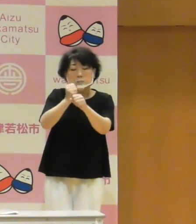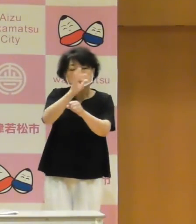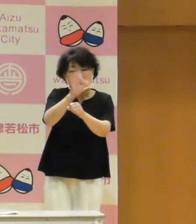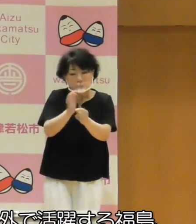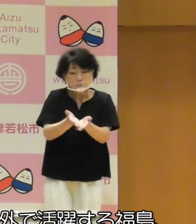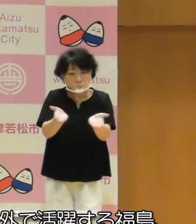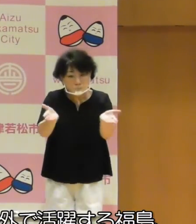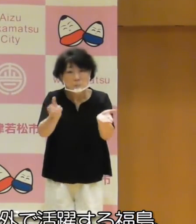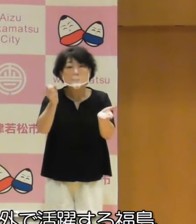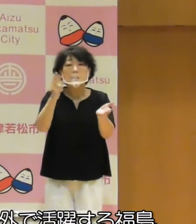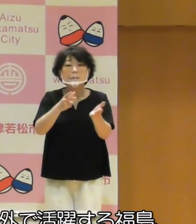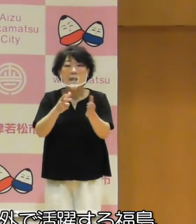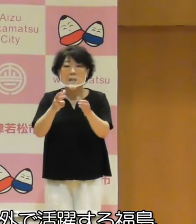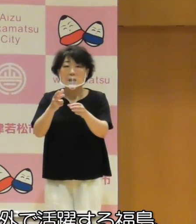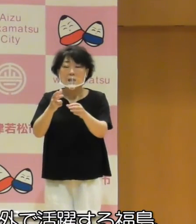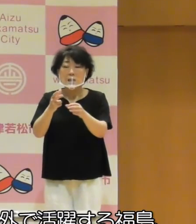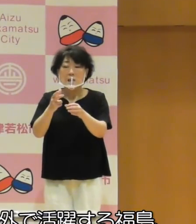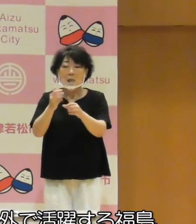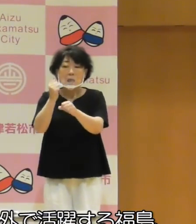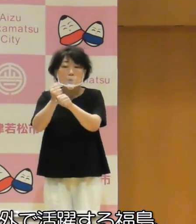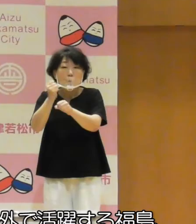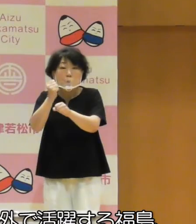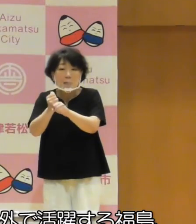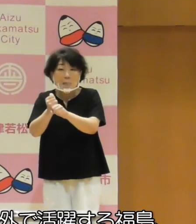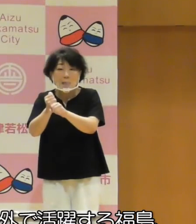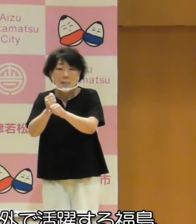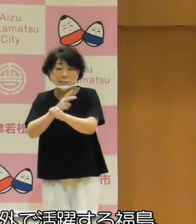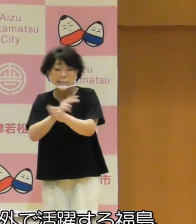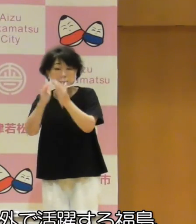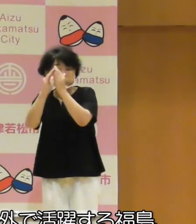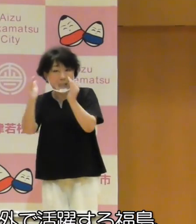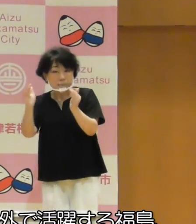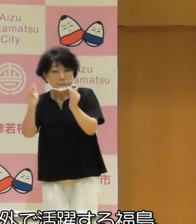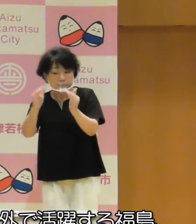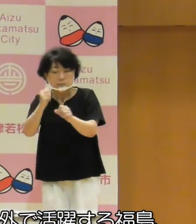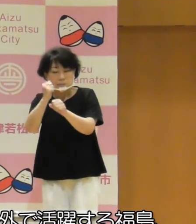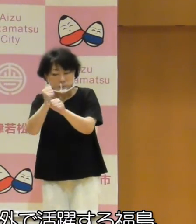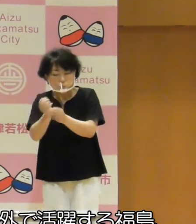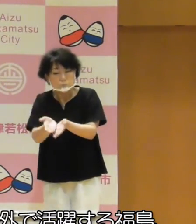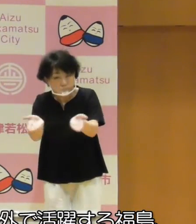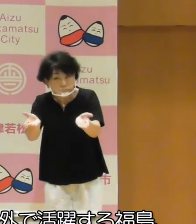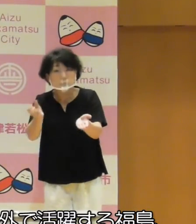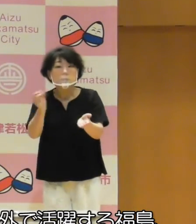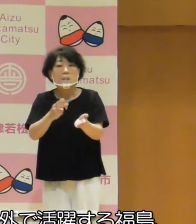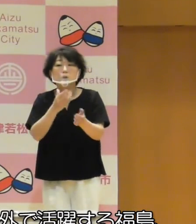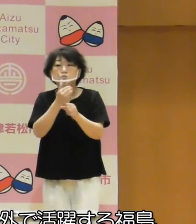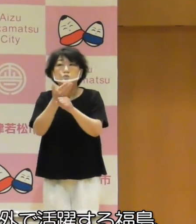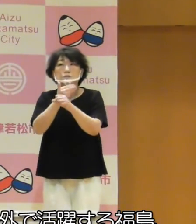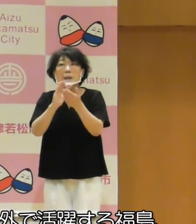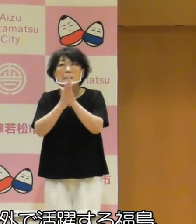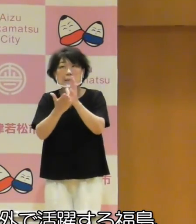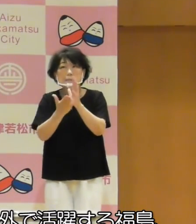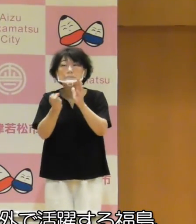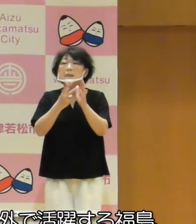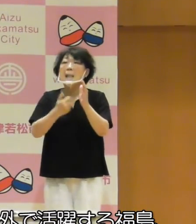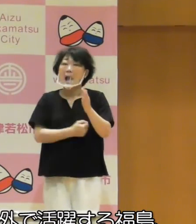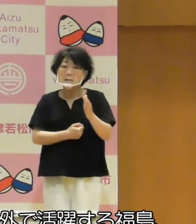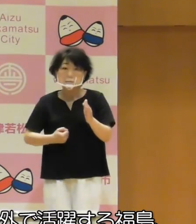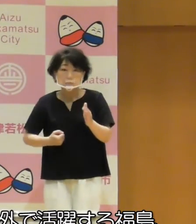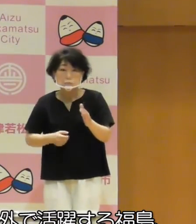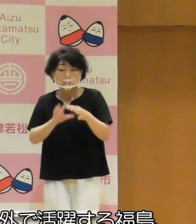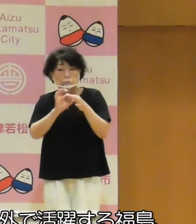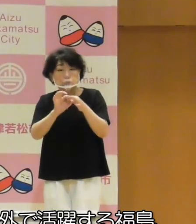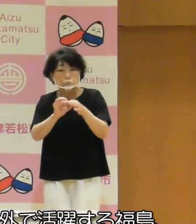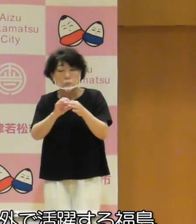や、会津工芸振興会による作品展示、県内外で活躍する福島、会津ゆかりの美術家